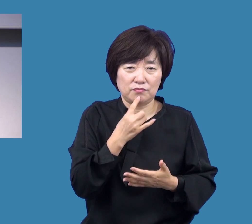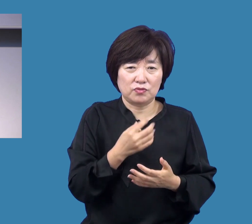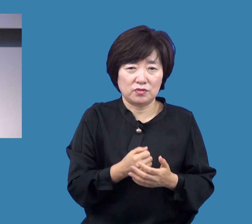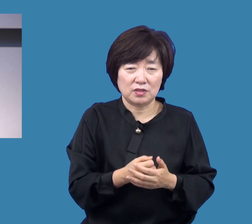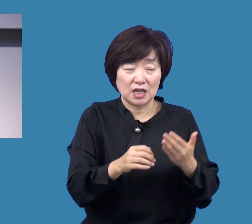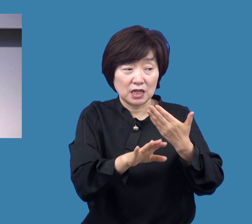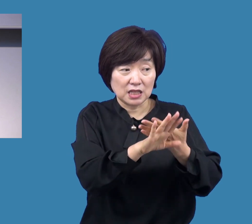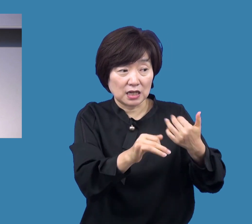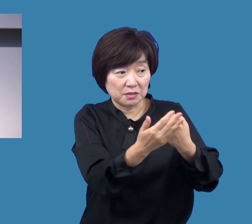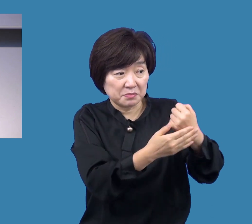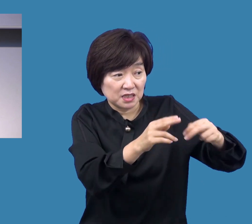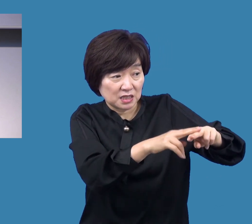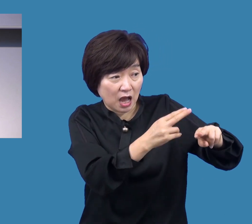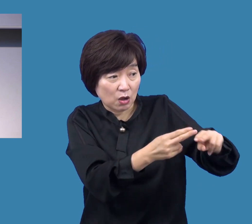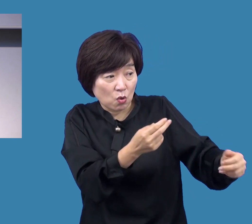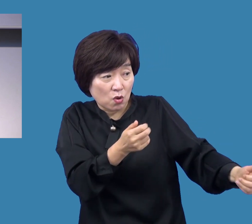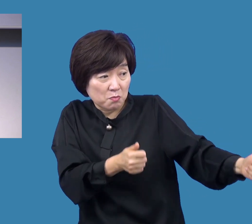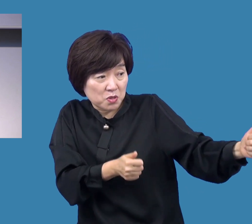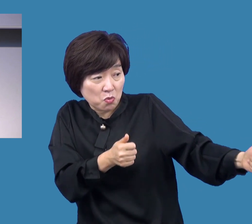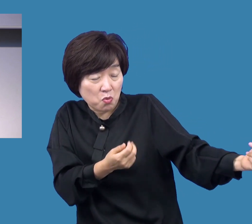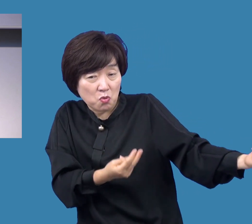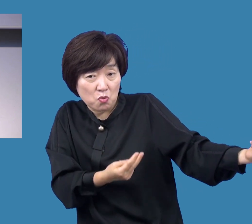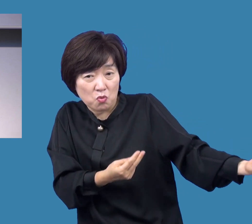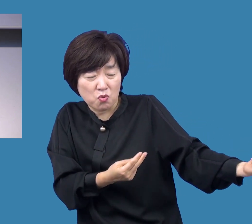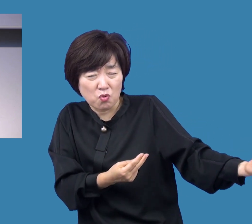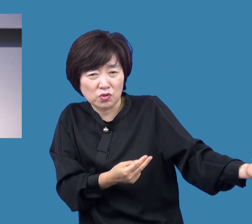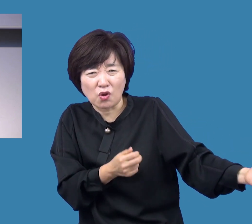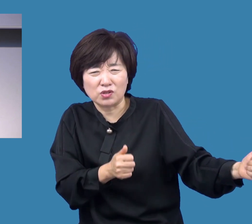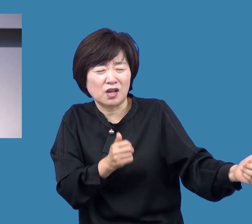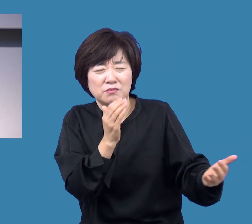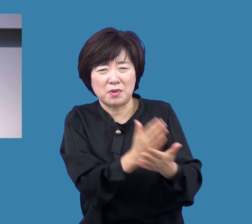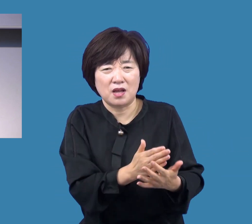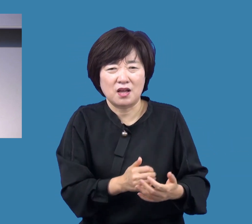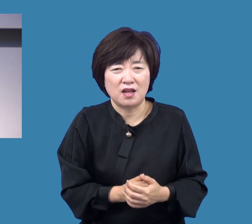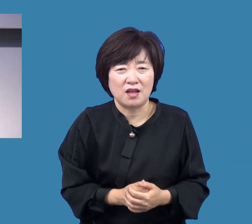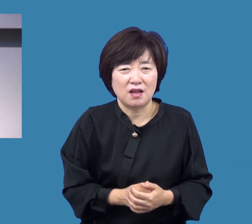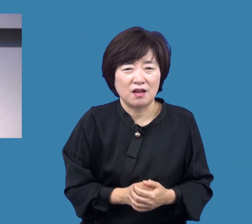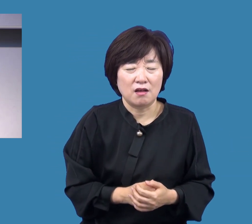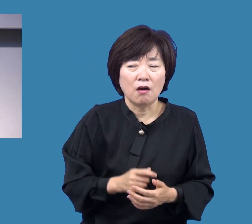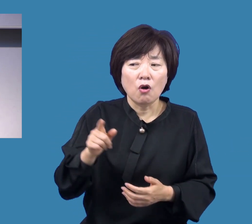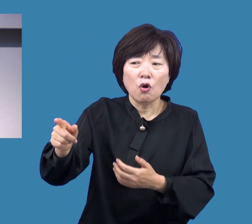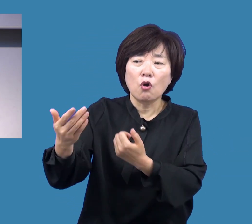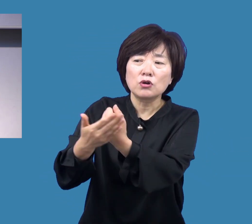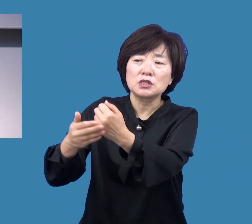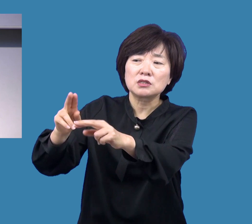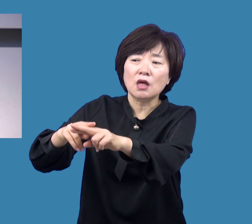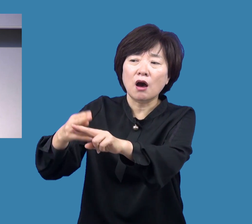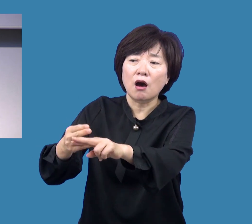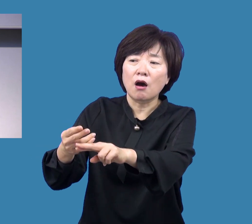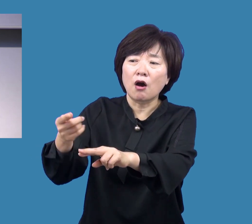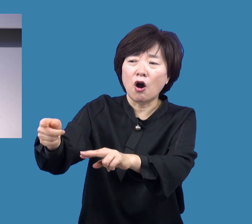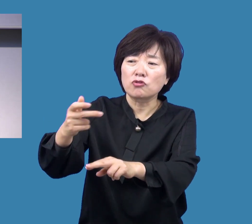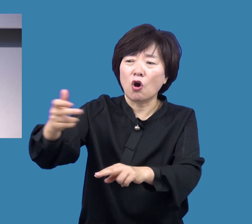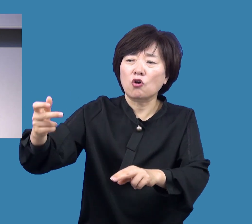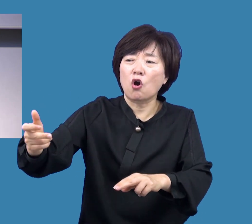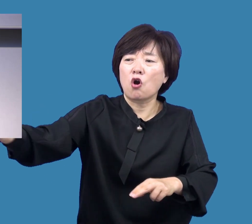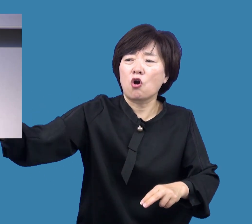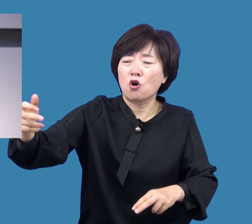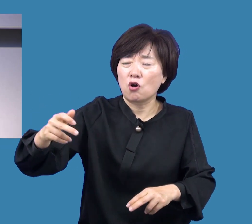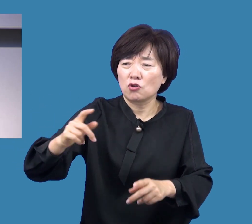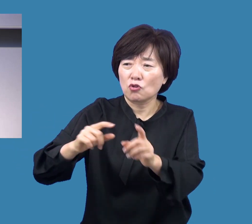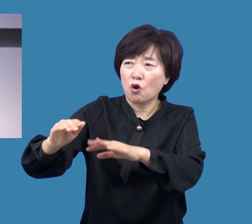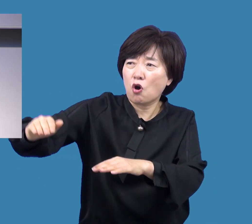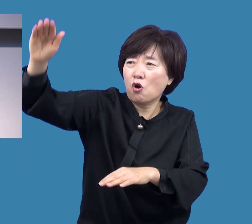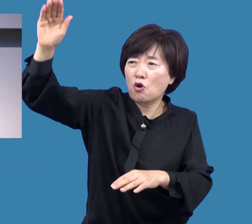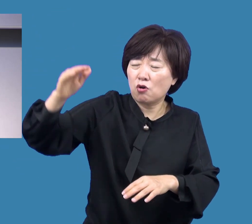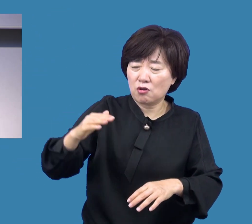은사하고 비교하거나 경쟁하지 마세요. 그리고 어떤 사람은 이런 은사를 갖고 있기 때문에 더 큰 자고, 어떤 사람은 저런 은사를